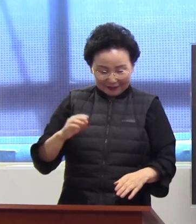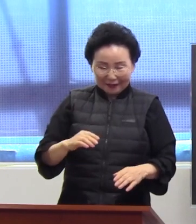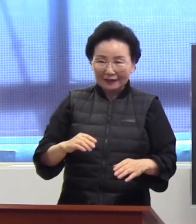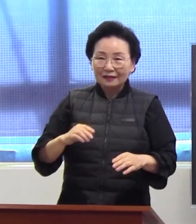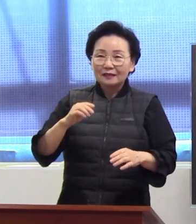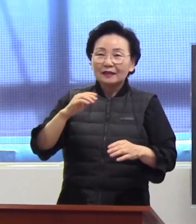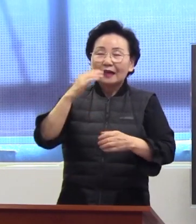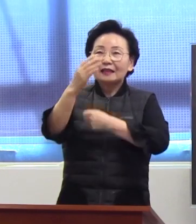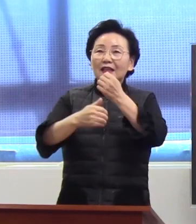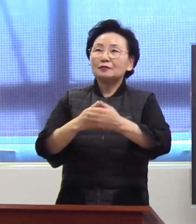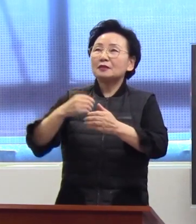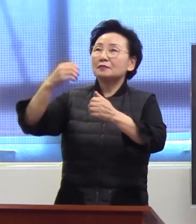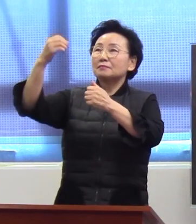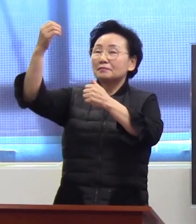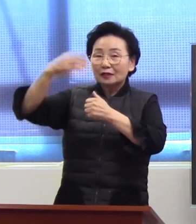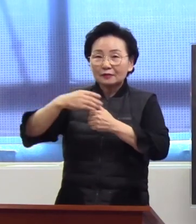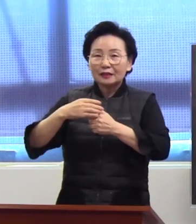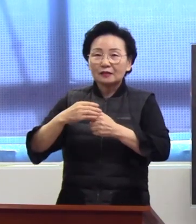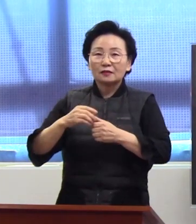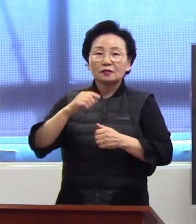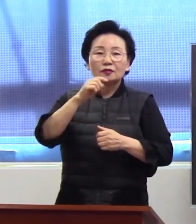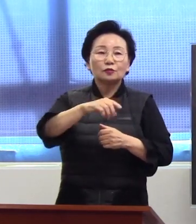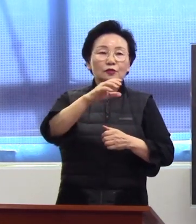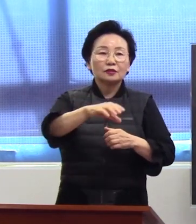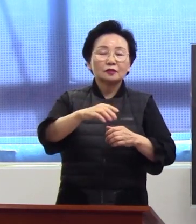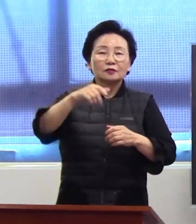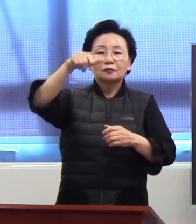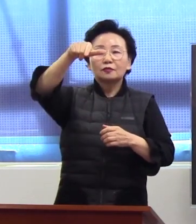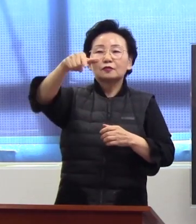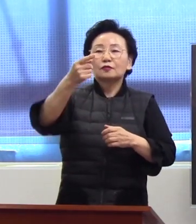그런데 하나님이 말씀하시기를 그곳은